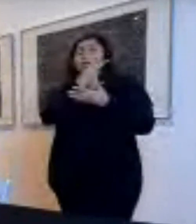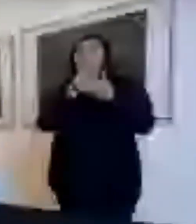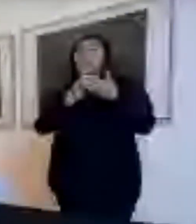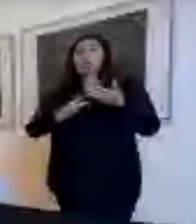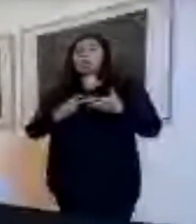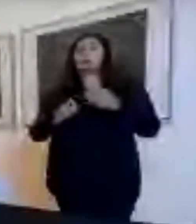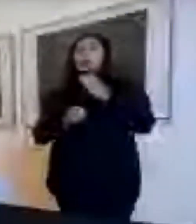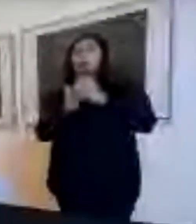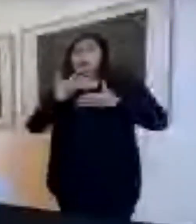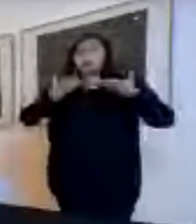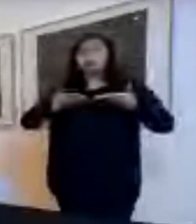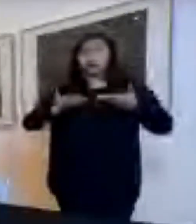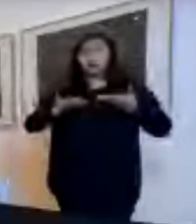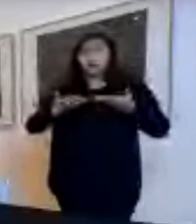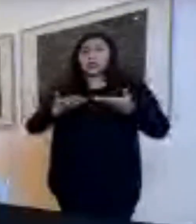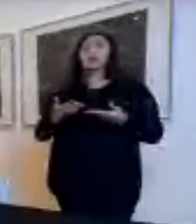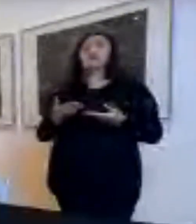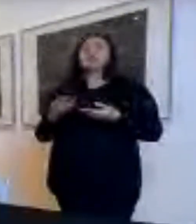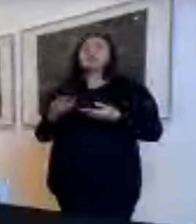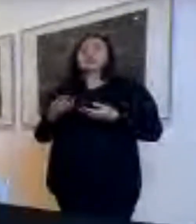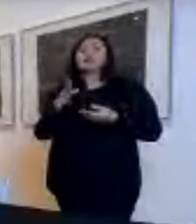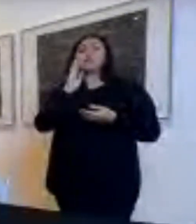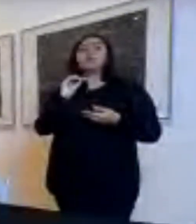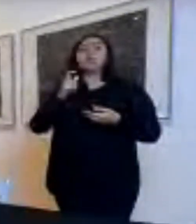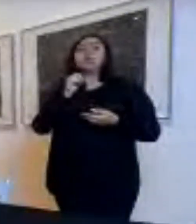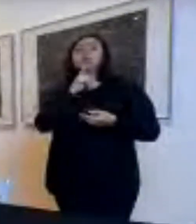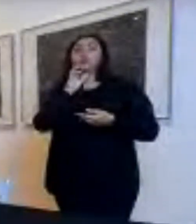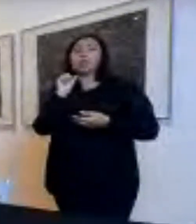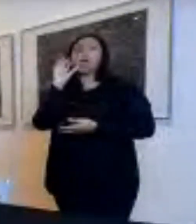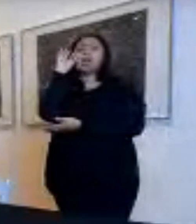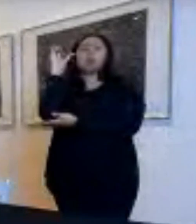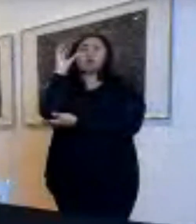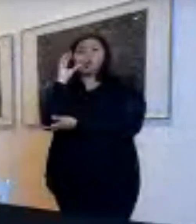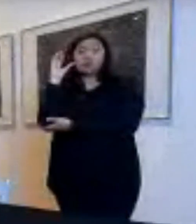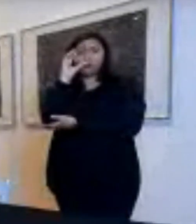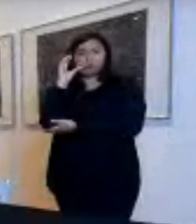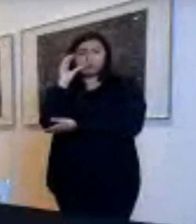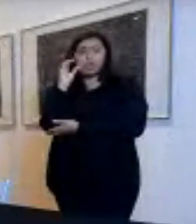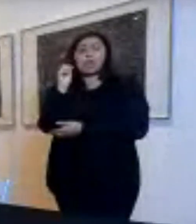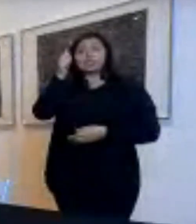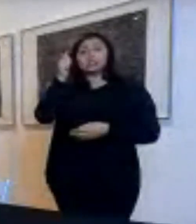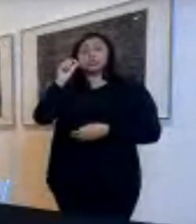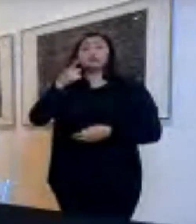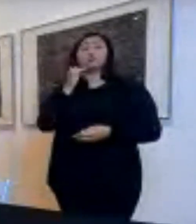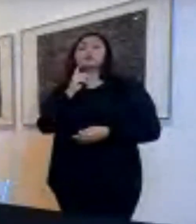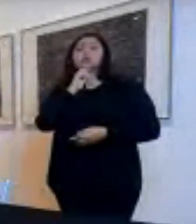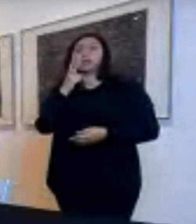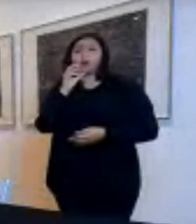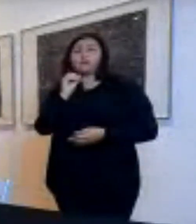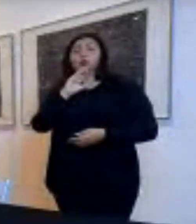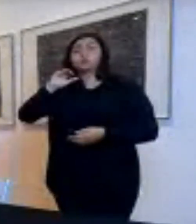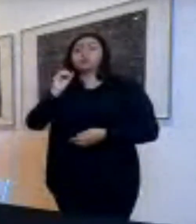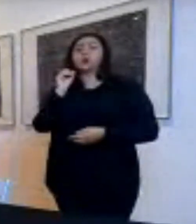Contemporáneo Bogotá, Colombia, con su director Gustavo Ortiz, y también con alguien que